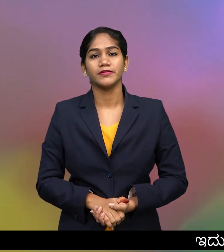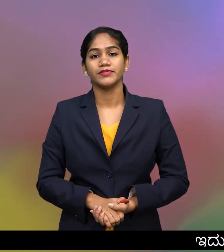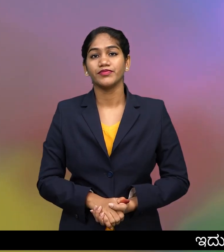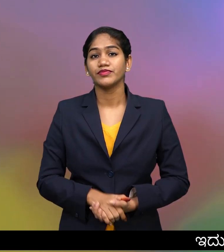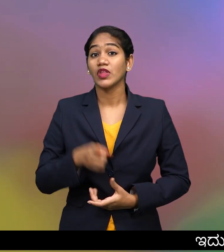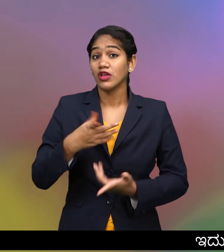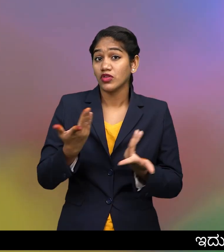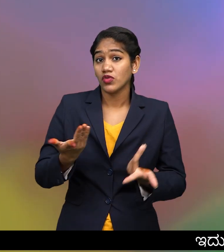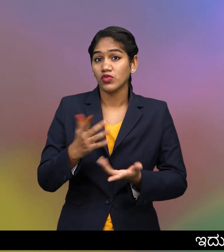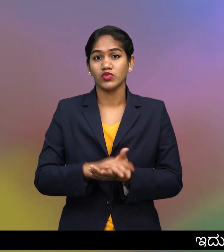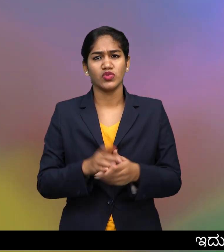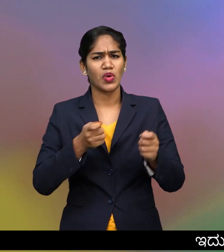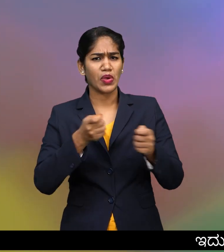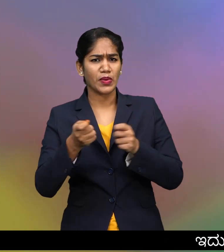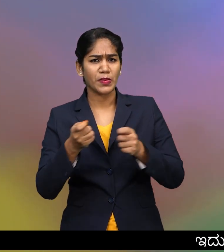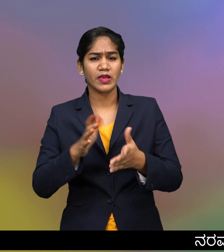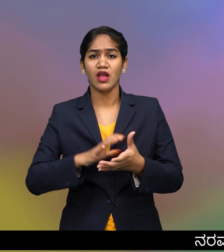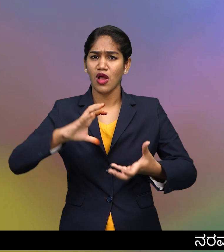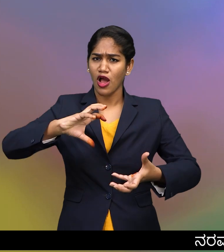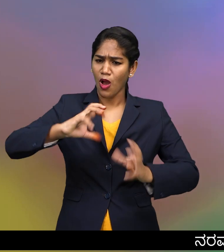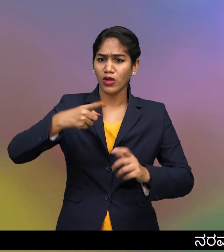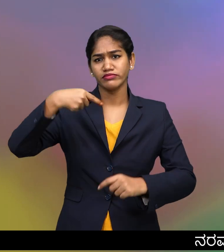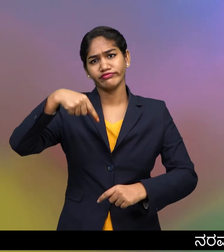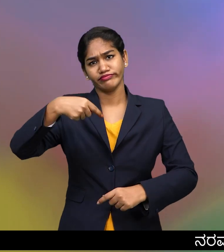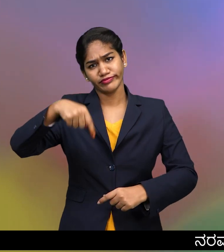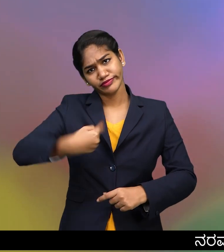ಇದು ಸ್ವನಿಯಂತ್ರಿತ ನರಮಂಡಲ ಮತ್ತು